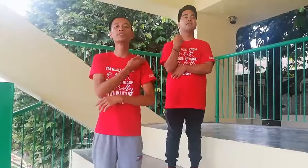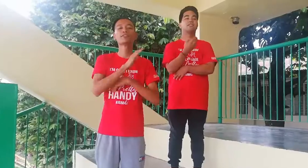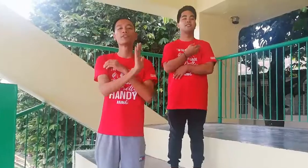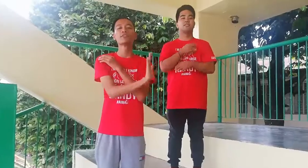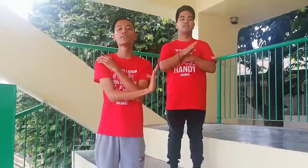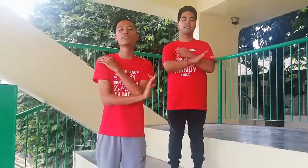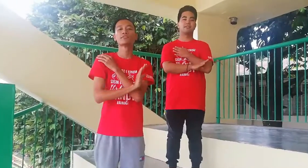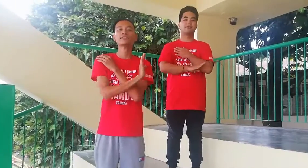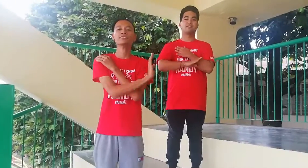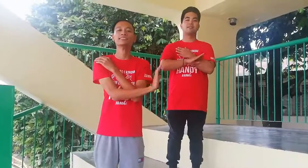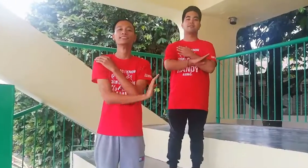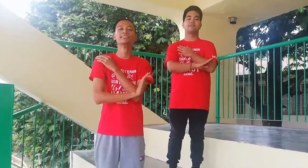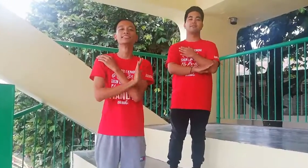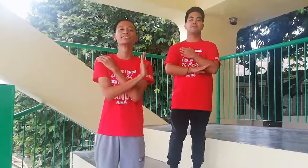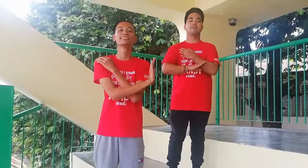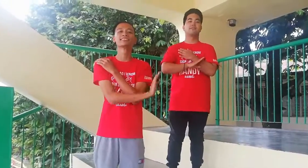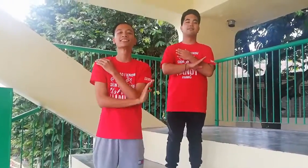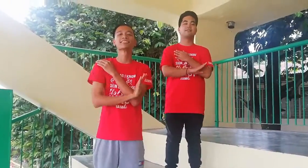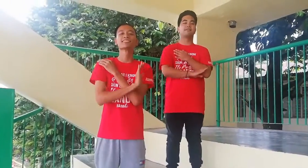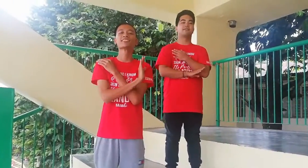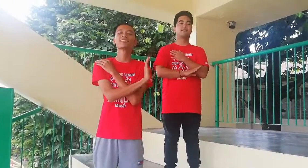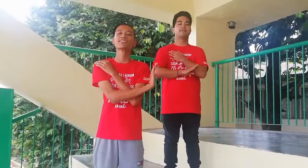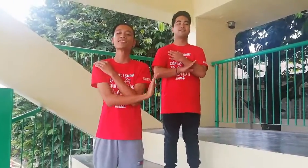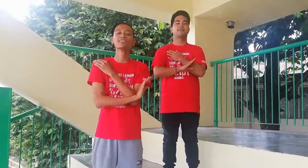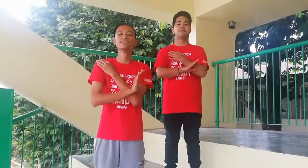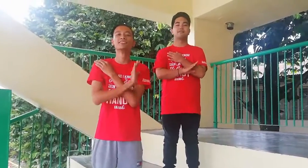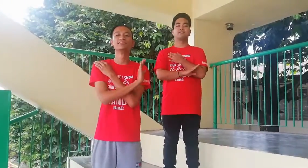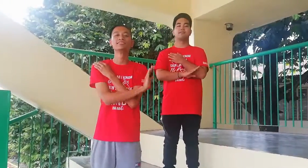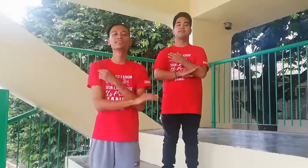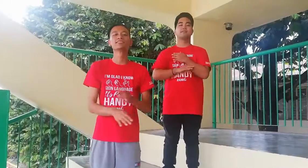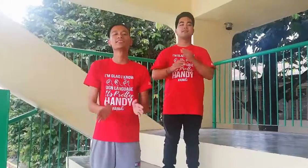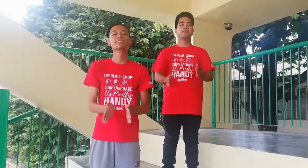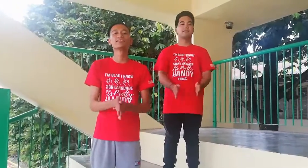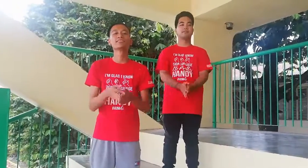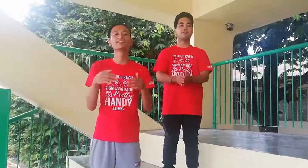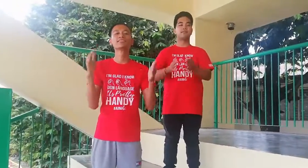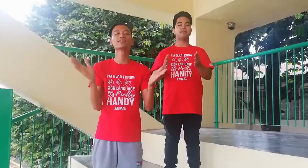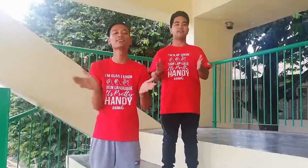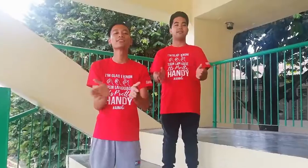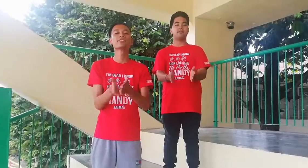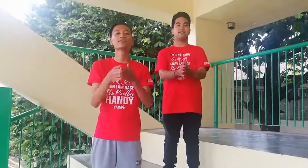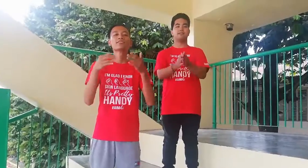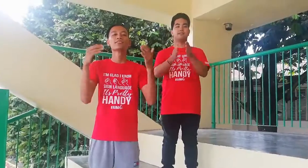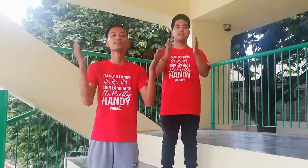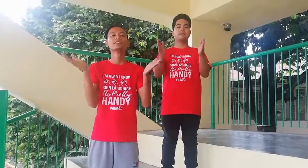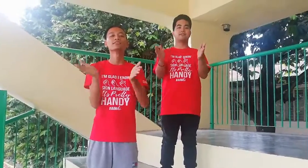bayan Kapuri-puri,